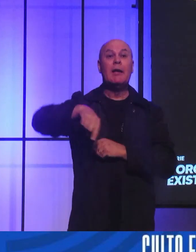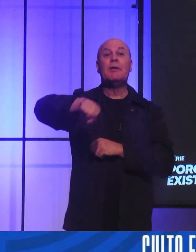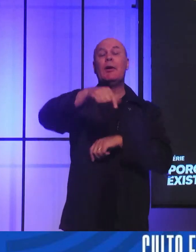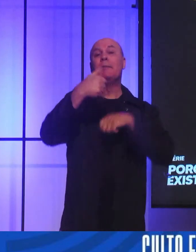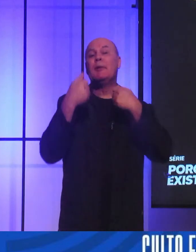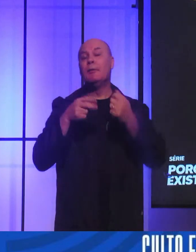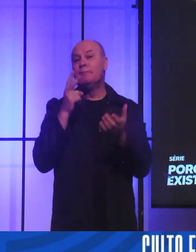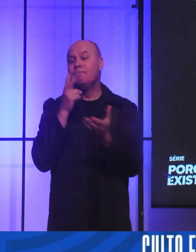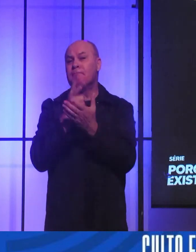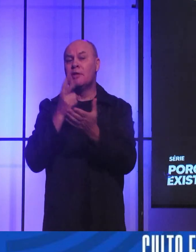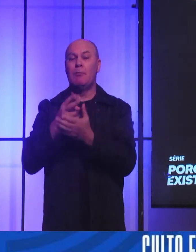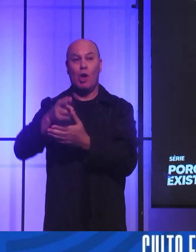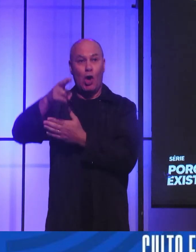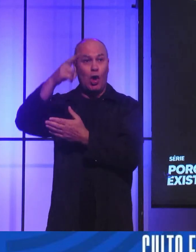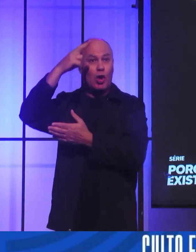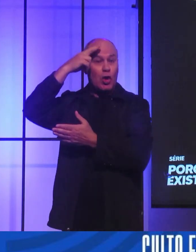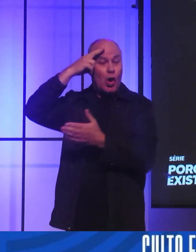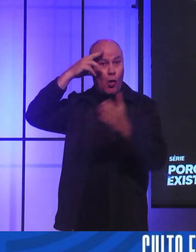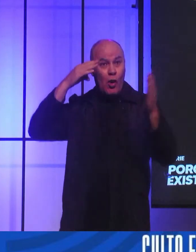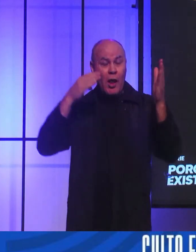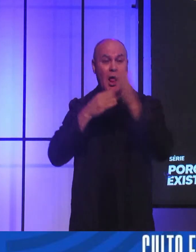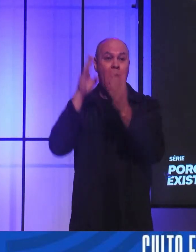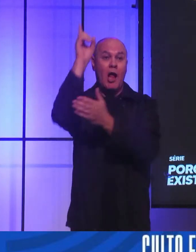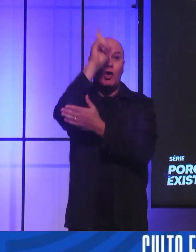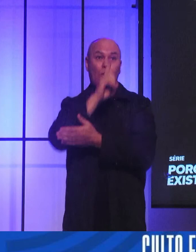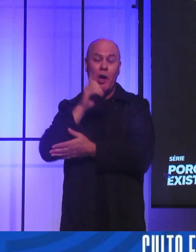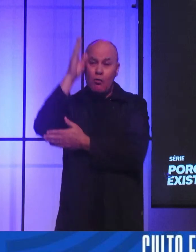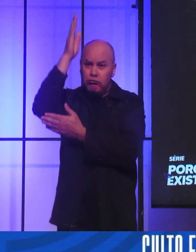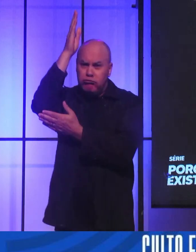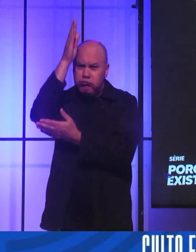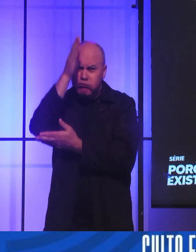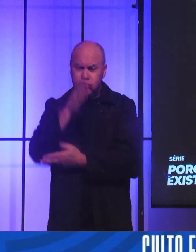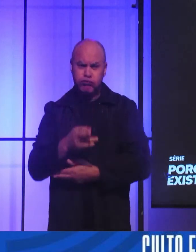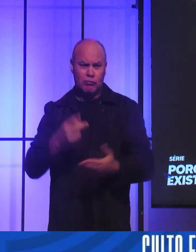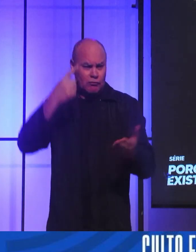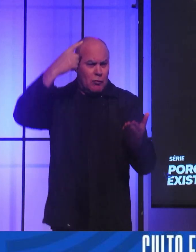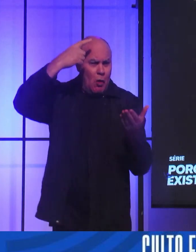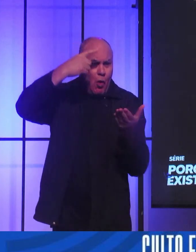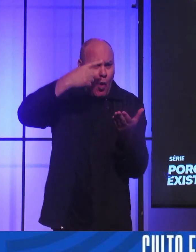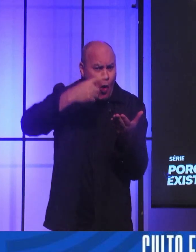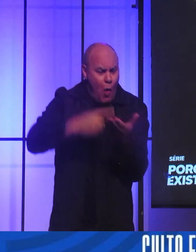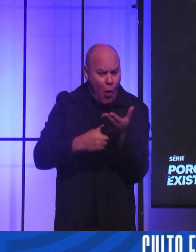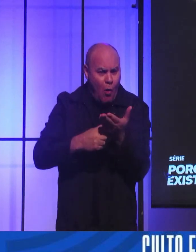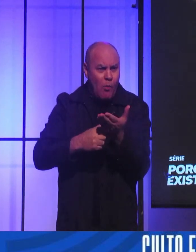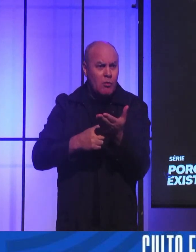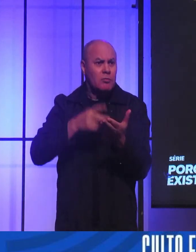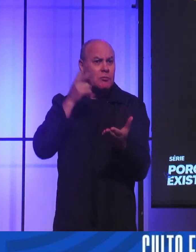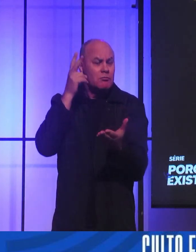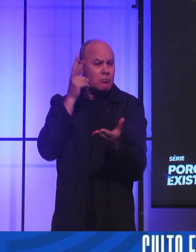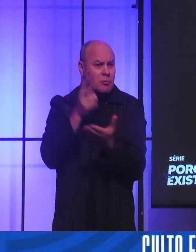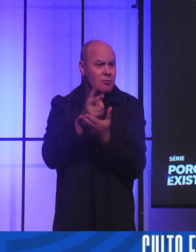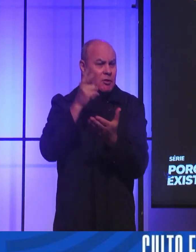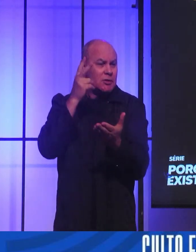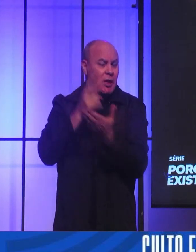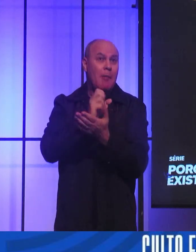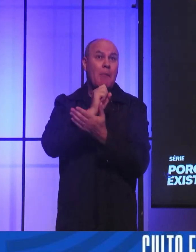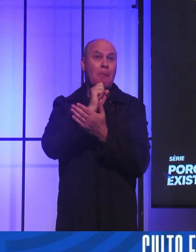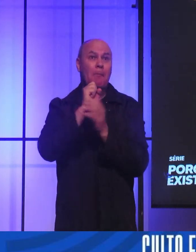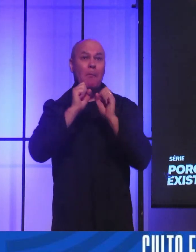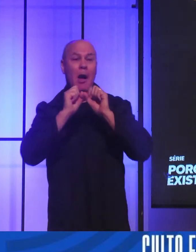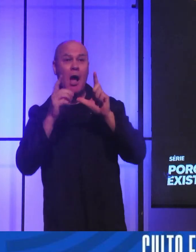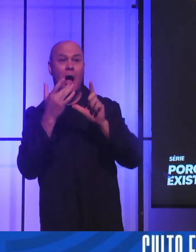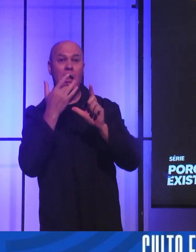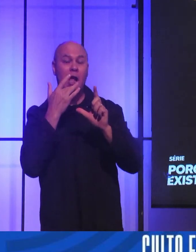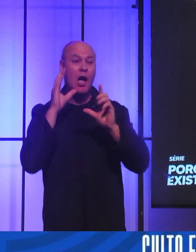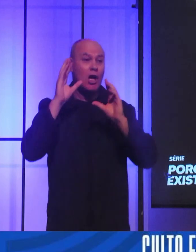domingo, com essa intencionalidade de olhar para as pessoas que ainda não conhecem a Deus e